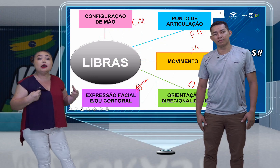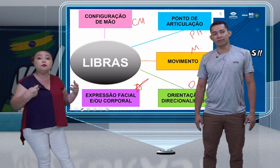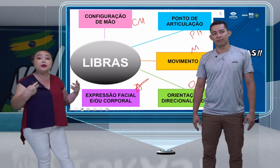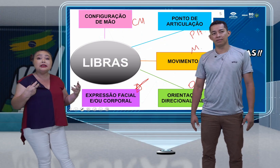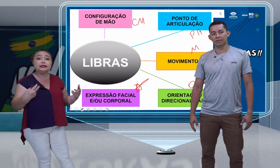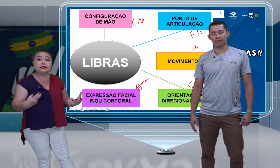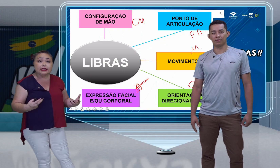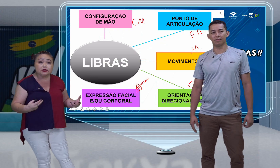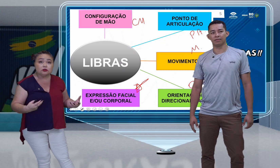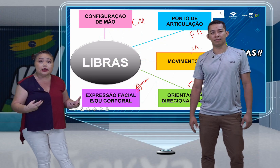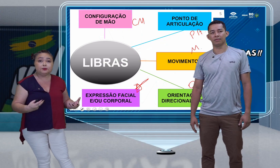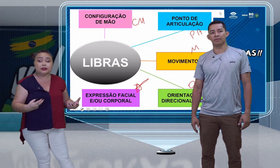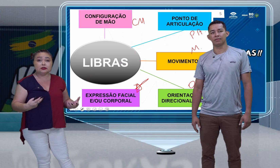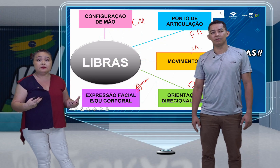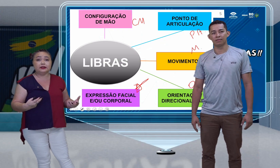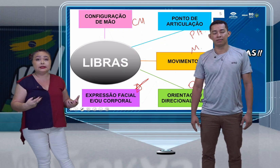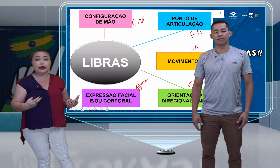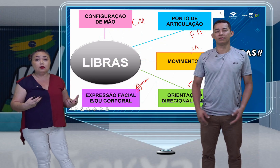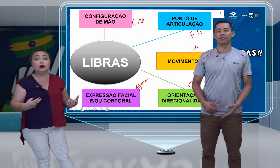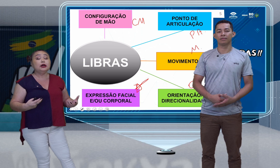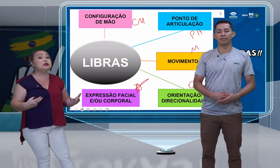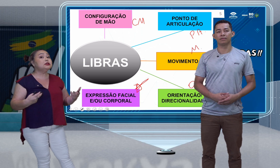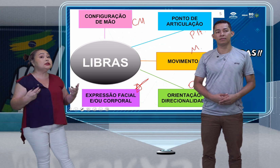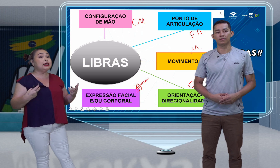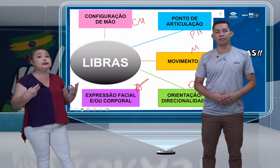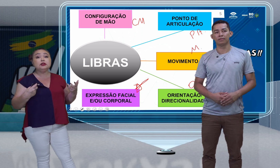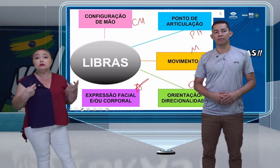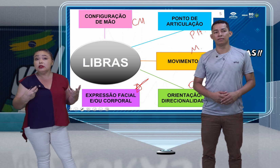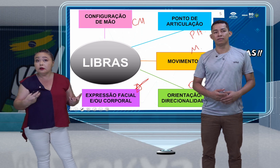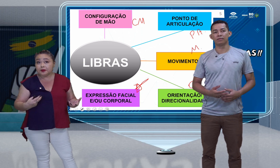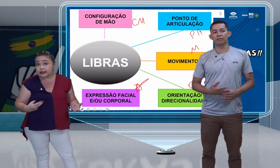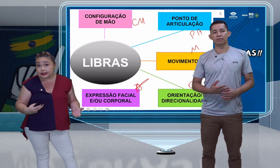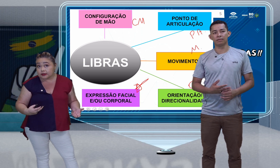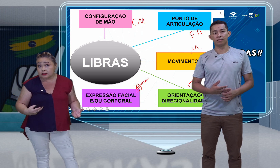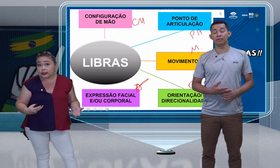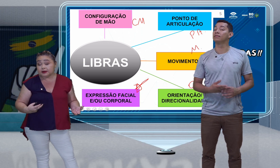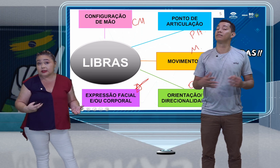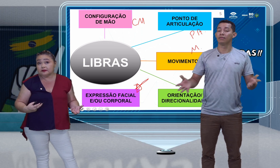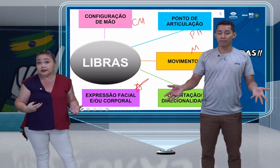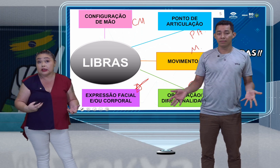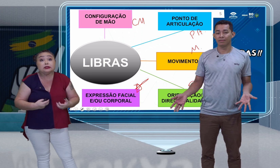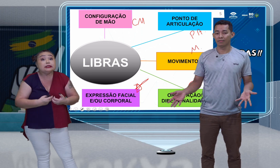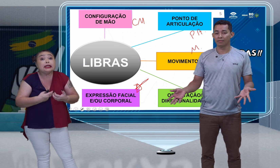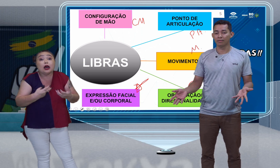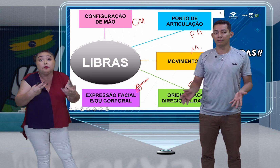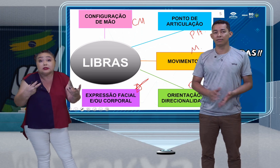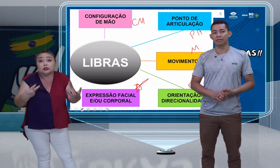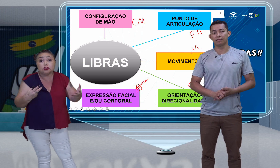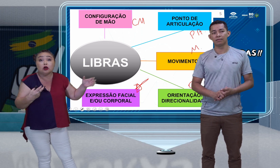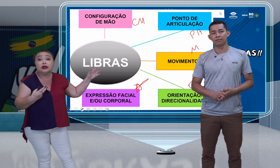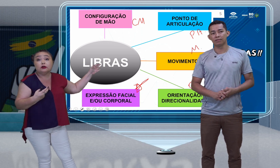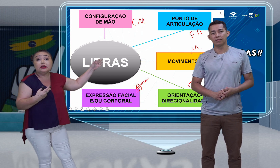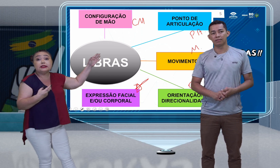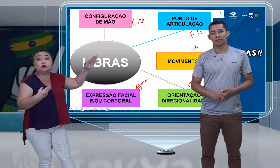eu preciso da expressão facial, tem sinais que eu não preciso da expressão facial. O sinal por si só, com esses